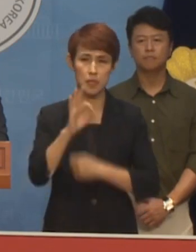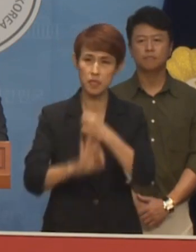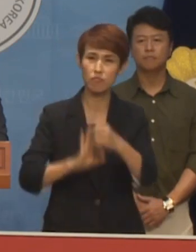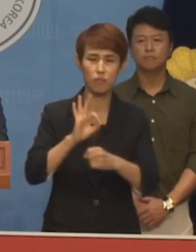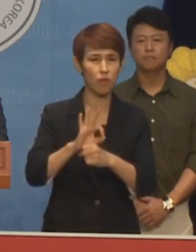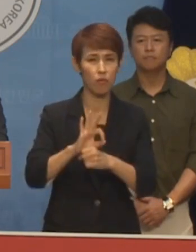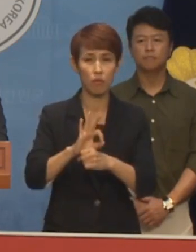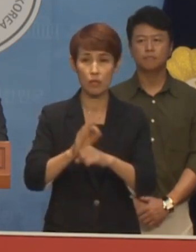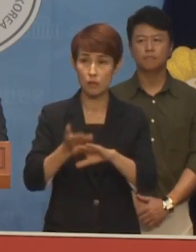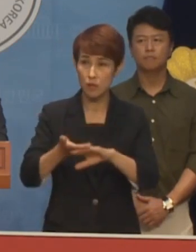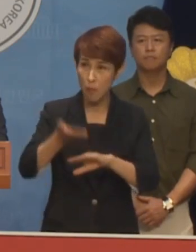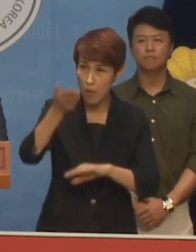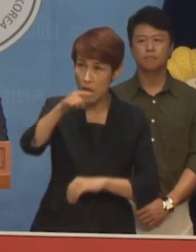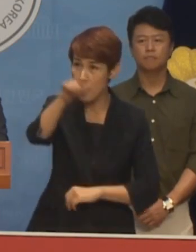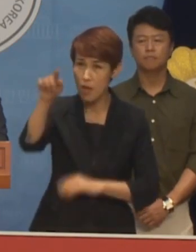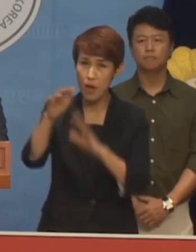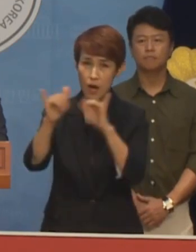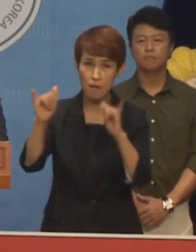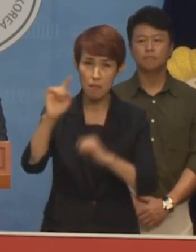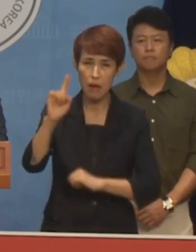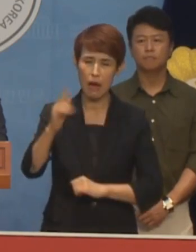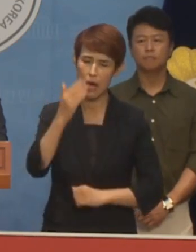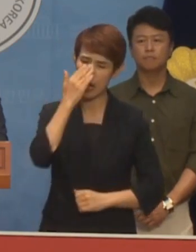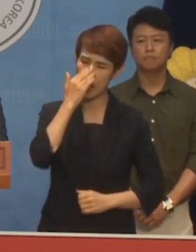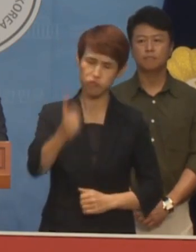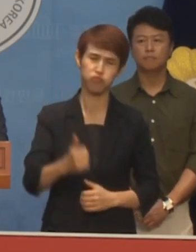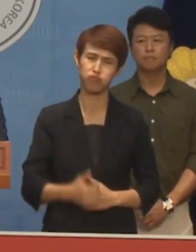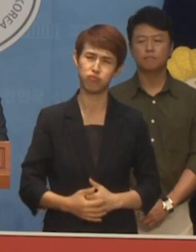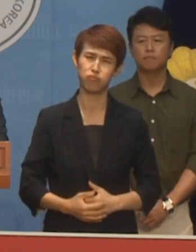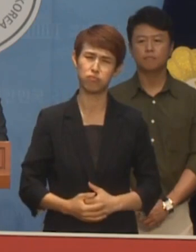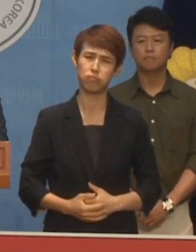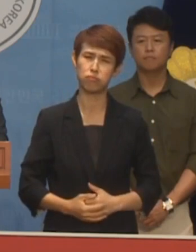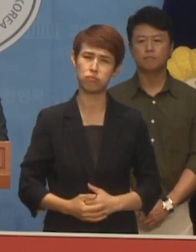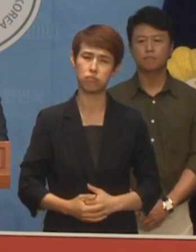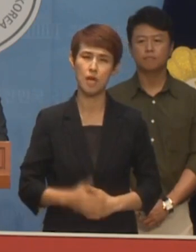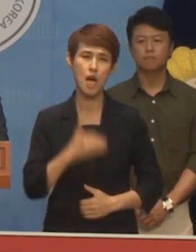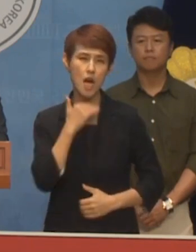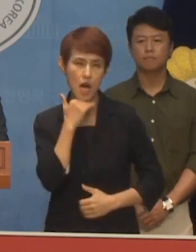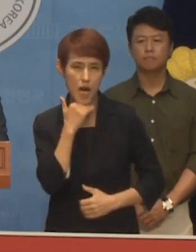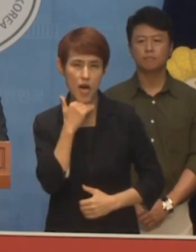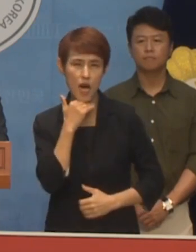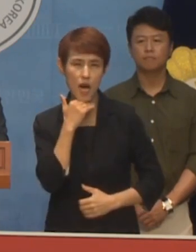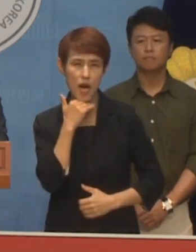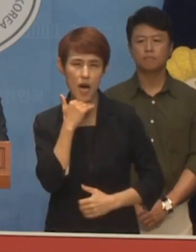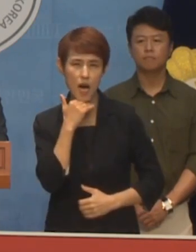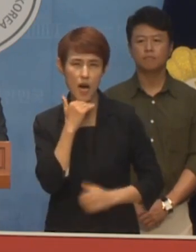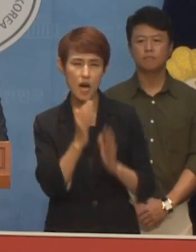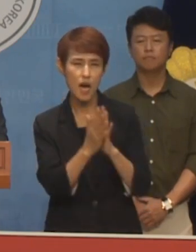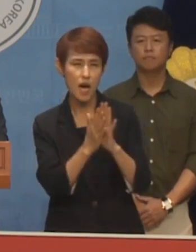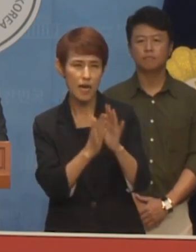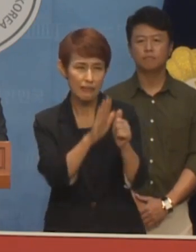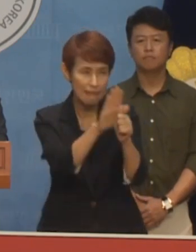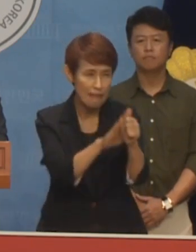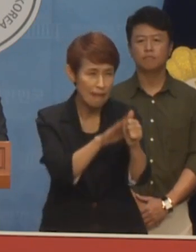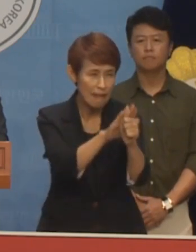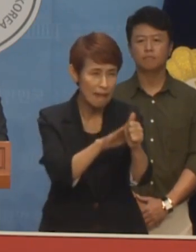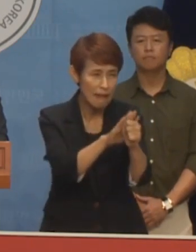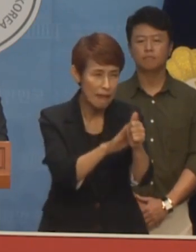그 이상 선배들이 외쳤던 지긋지긋한 줄서기, 줄 세우기는 관행은